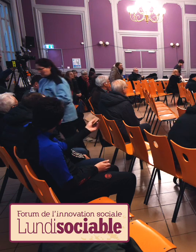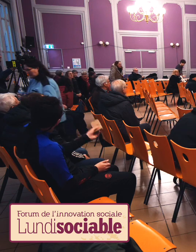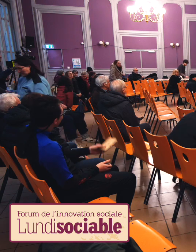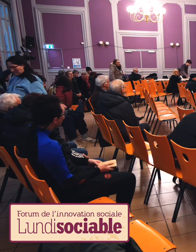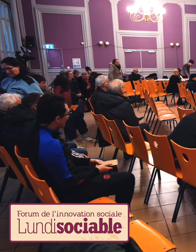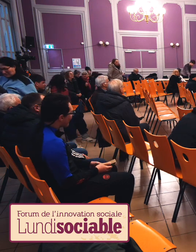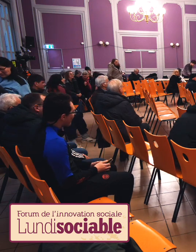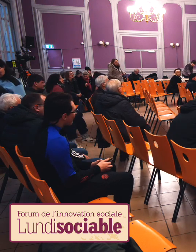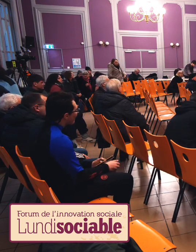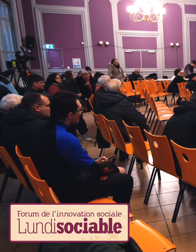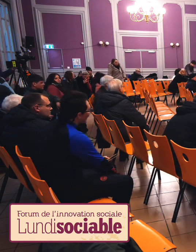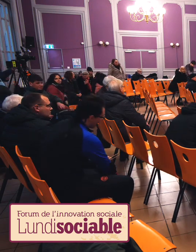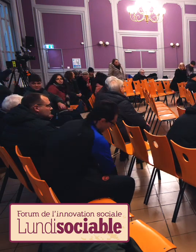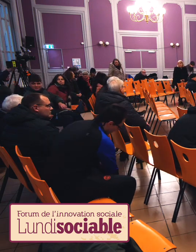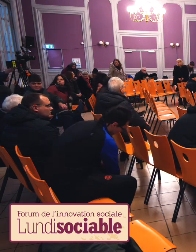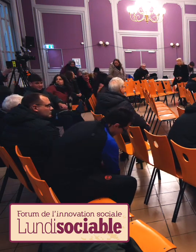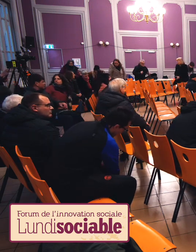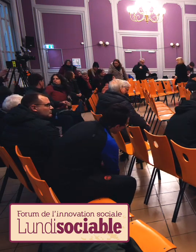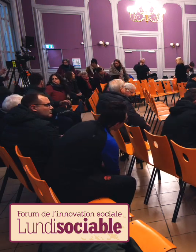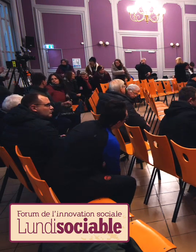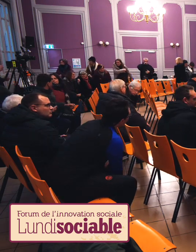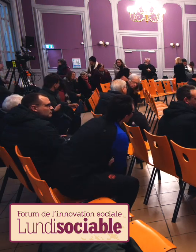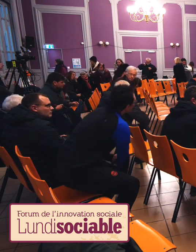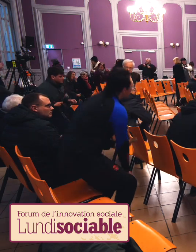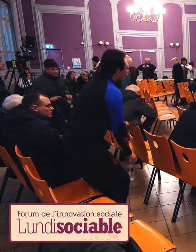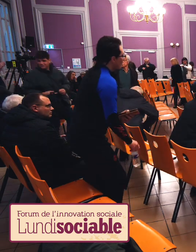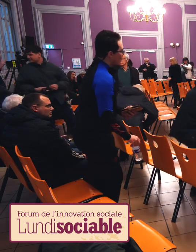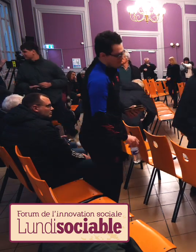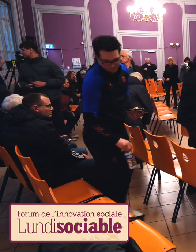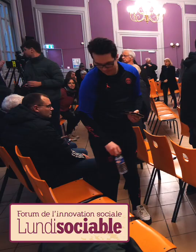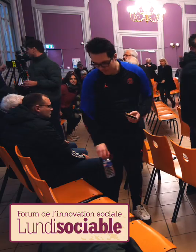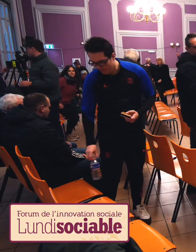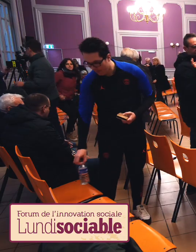dans la salle donc on se retrouve tous dans le grand Kursaal